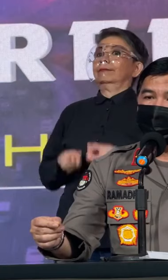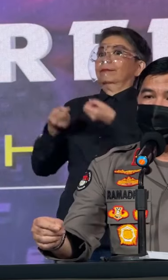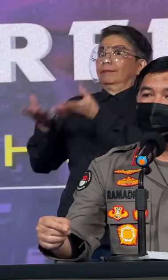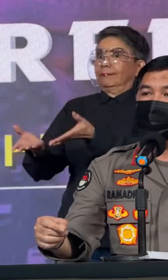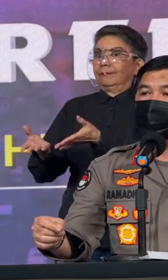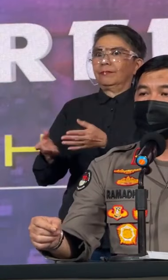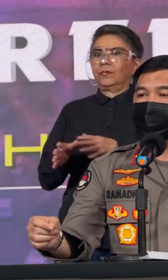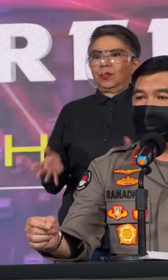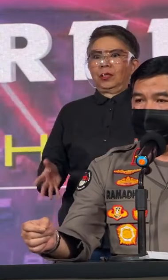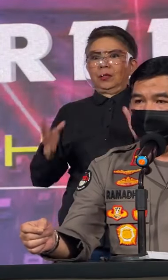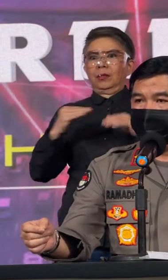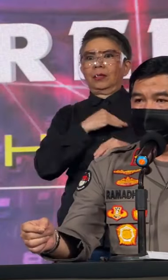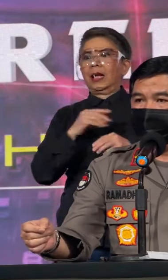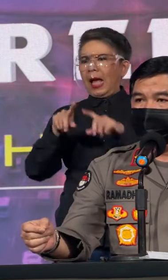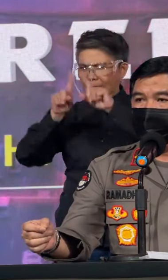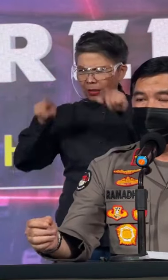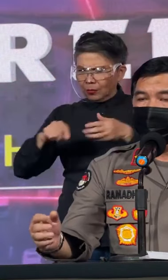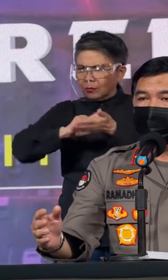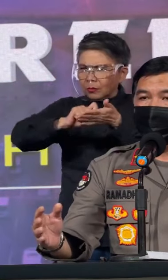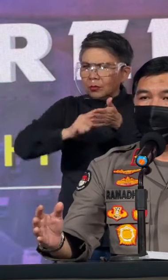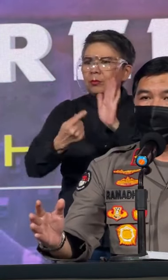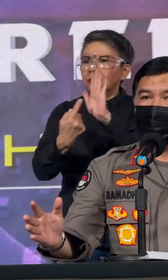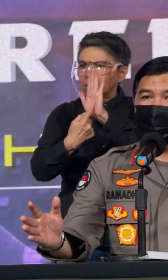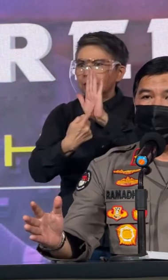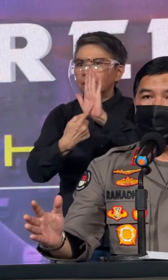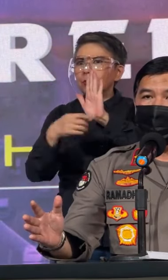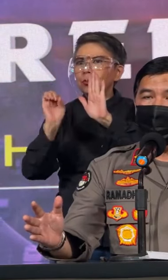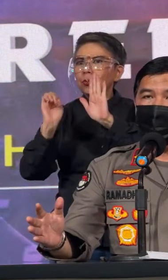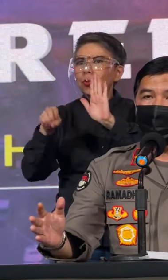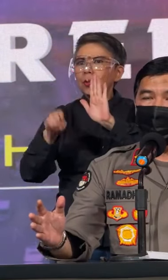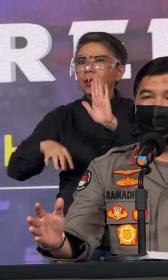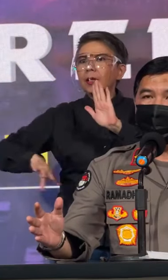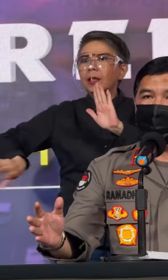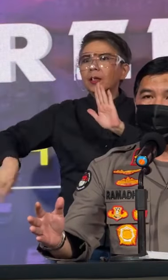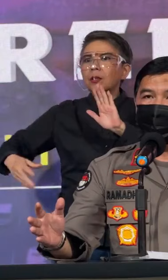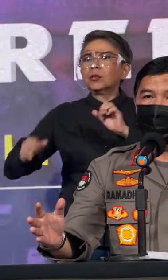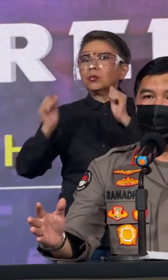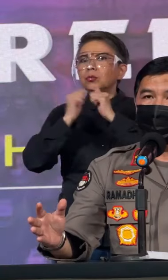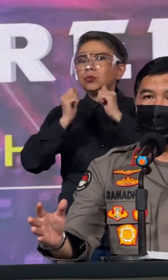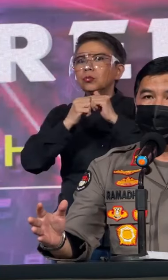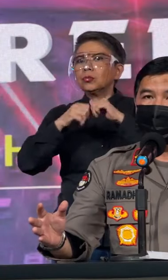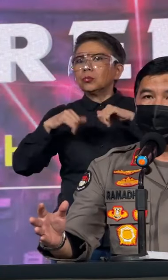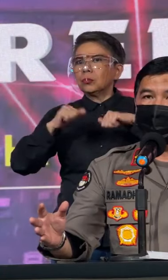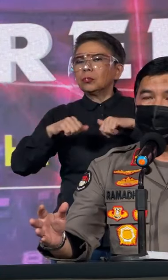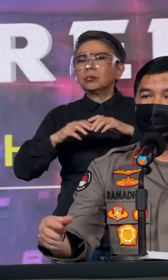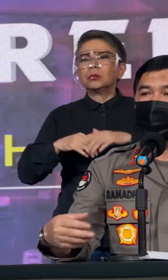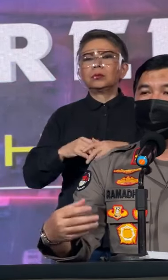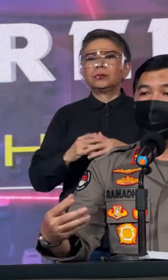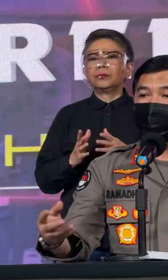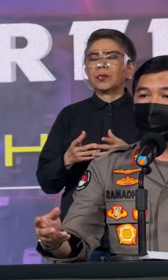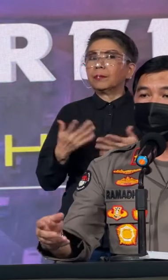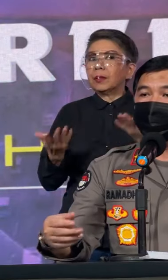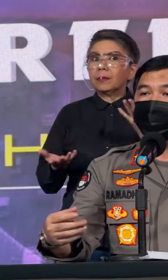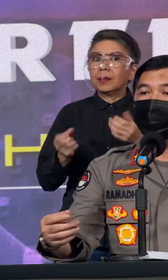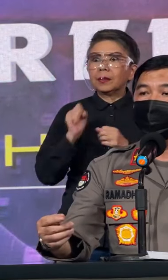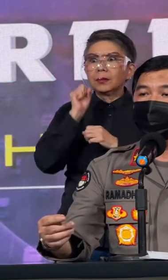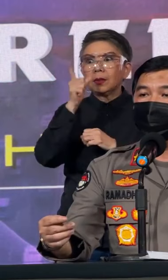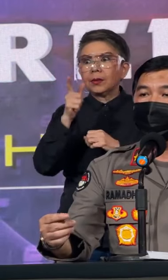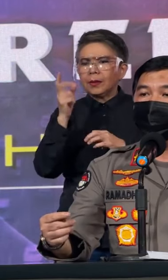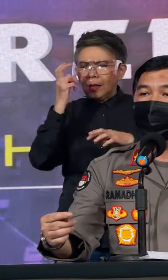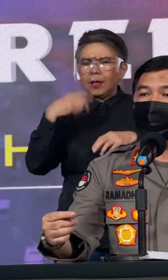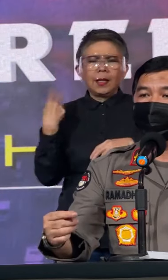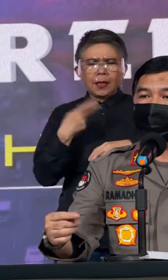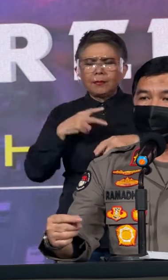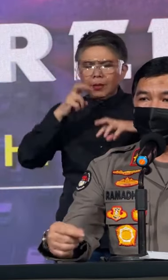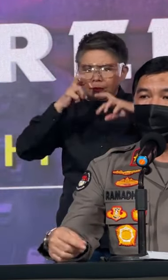kemudian dengan pernyataan. Nah, tetapi apa itu kita nanti lihat, kita akan